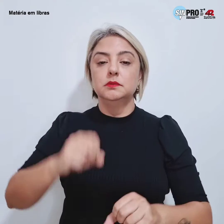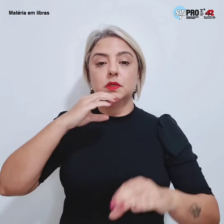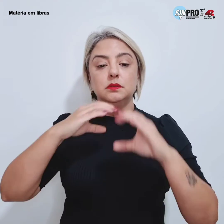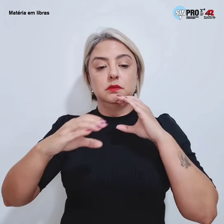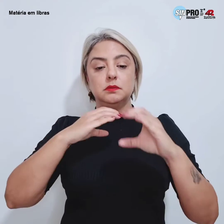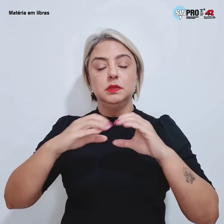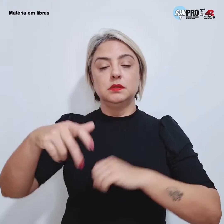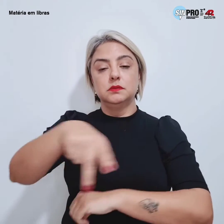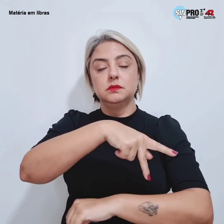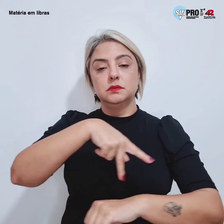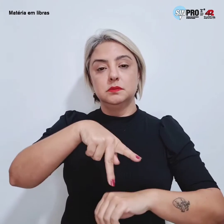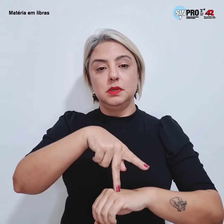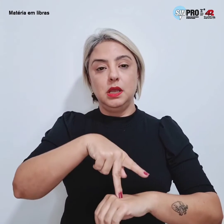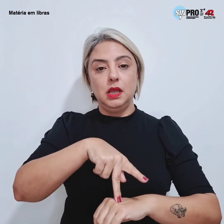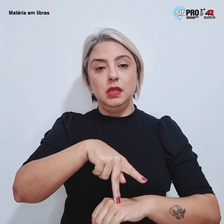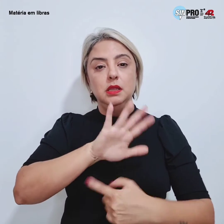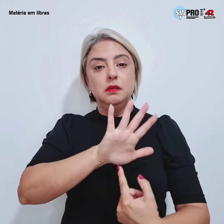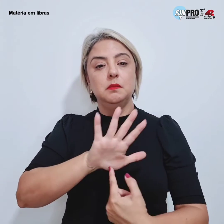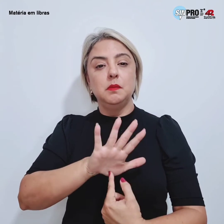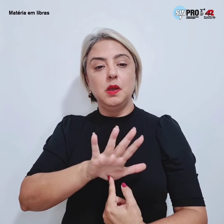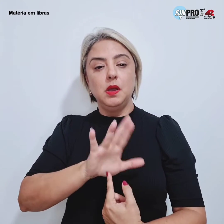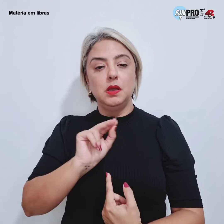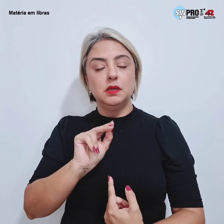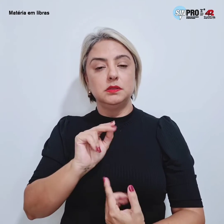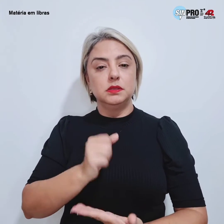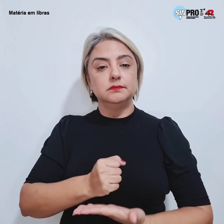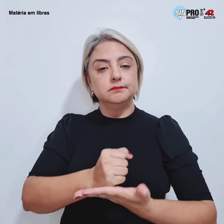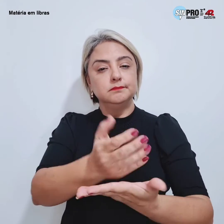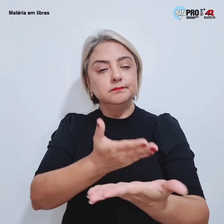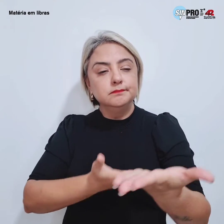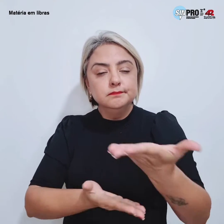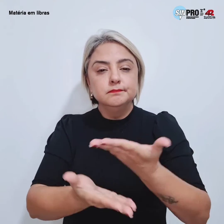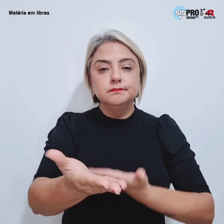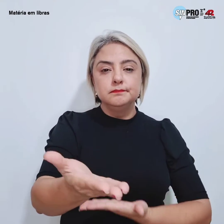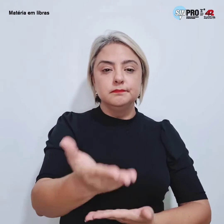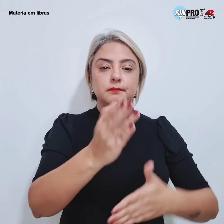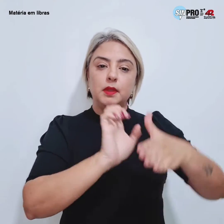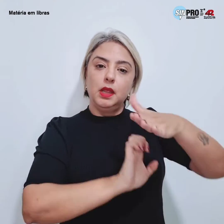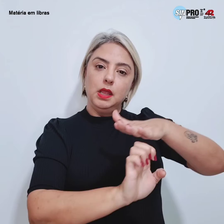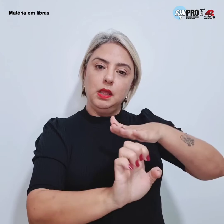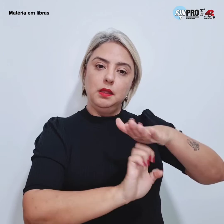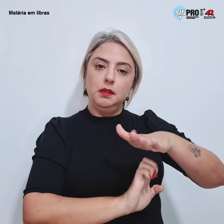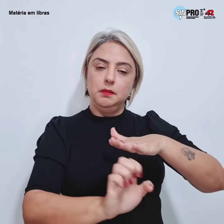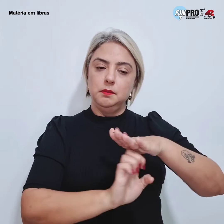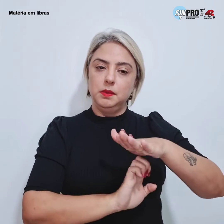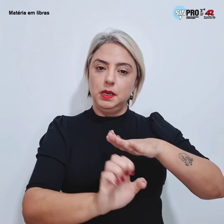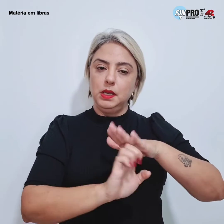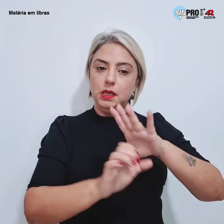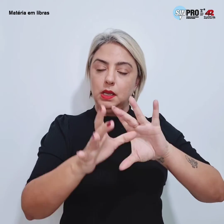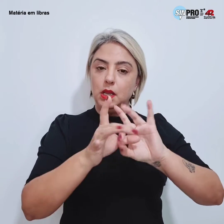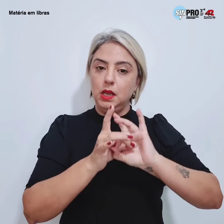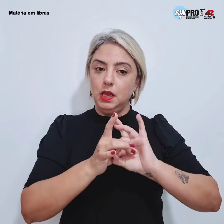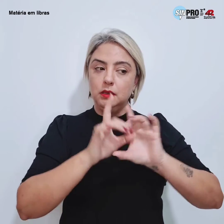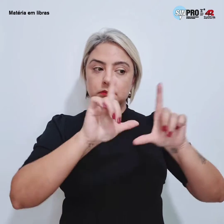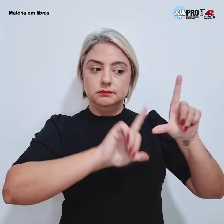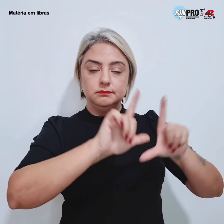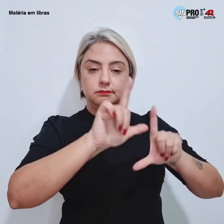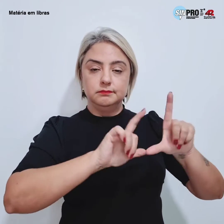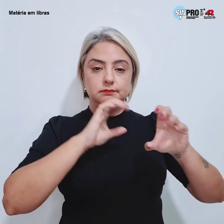país registra a cooperação entre empresários ligados aos veículos de comunicação de